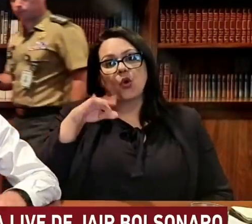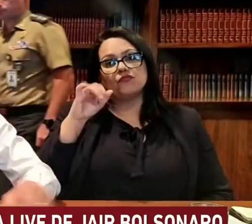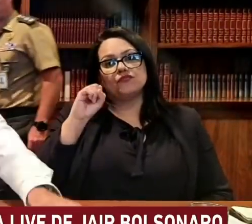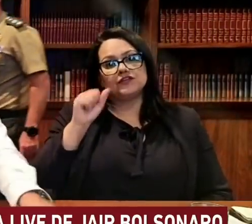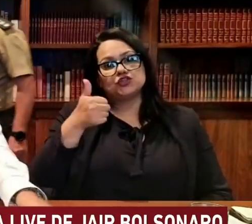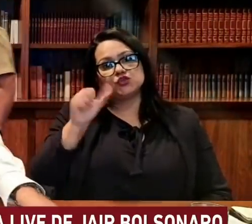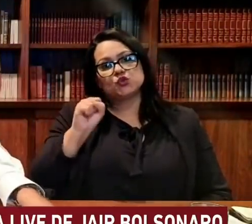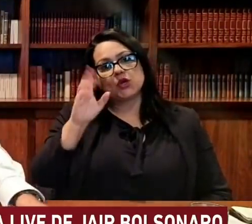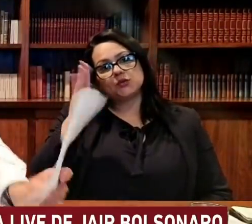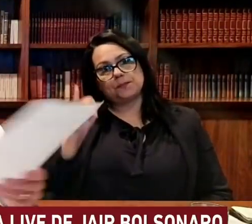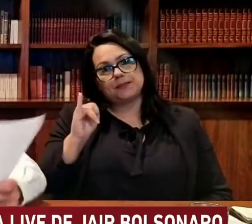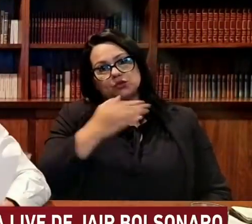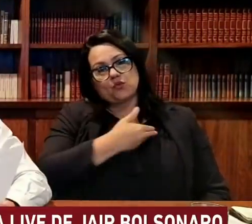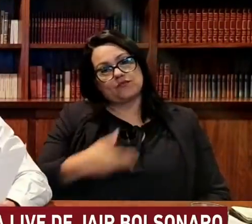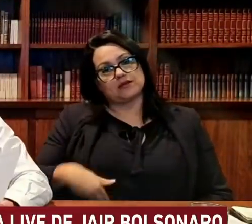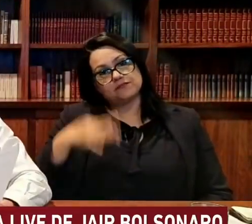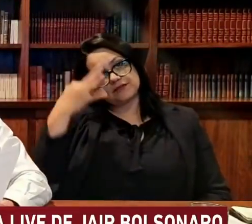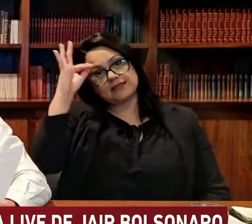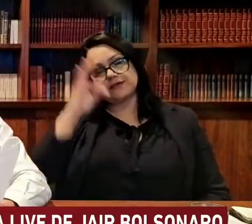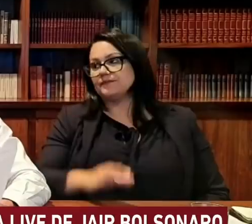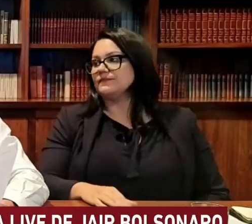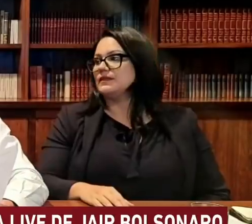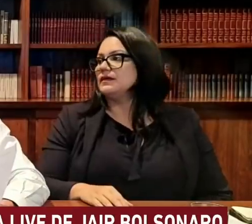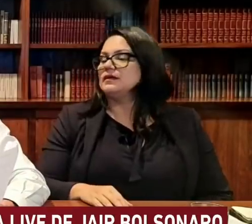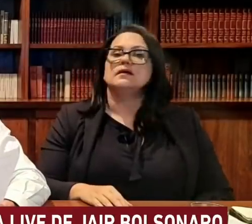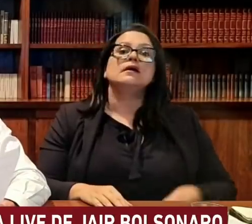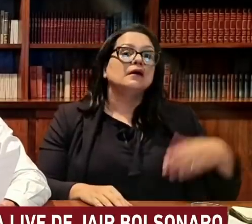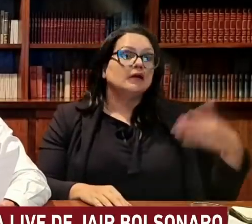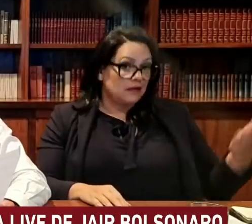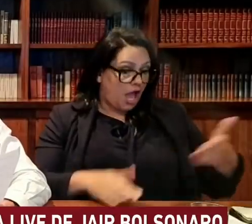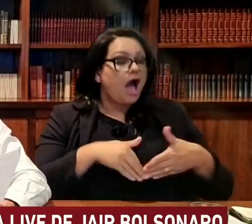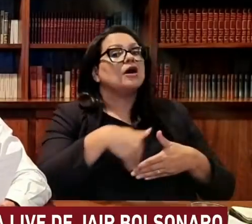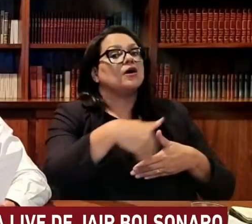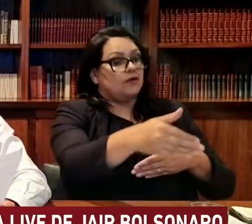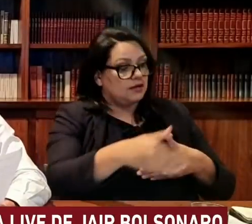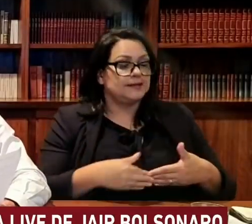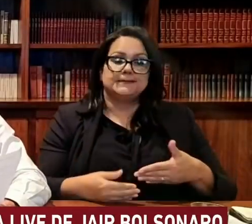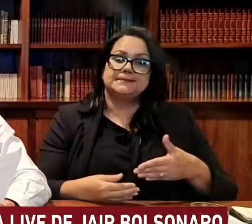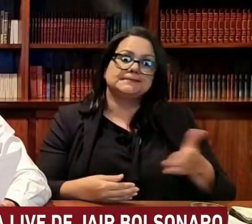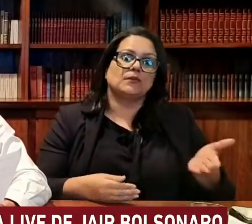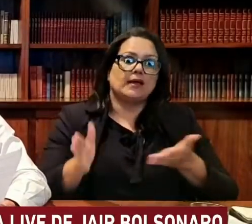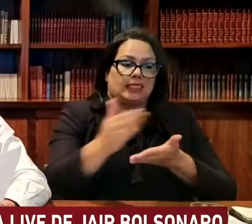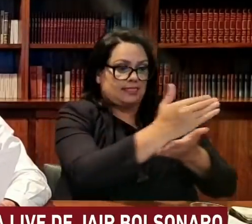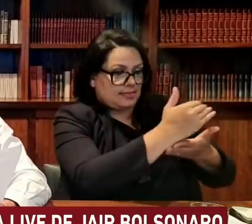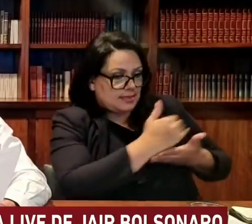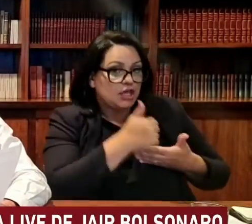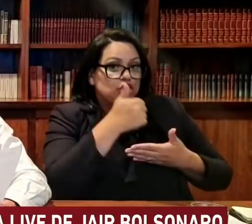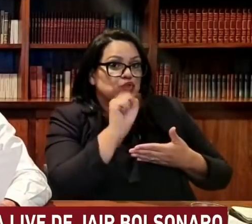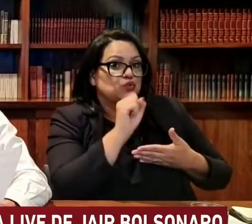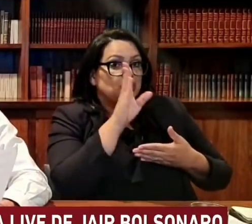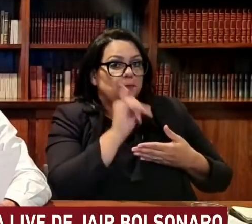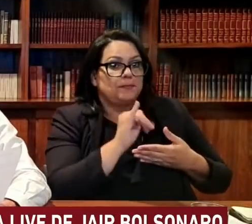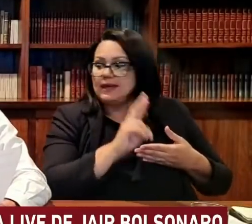só do governo federal. Correto. A projeção desse ano é a gente não arrecadar o governo federal 18 bilhões de